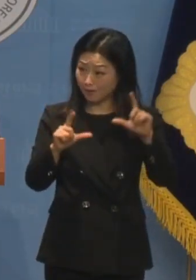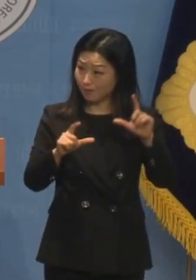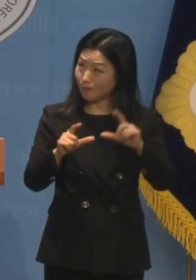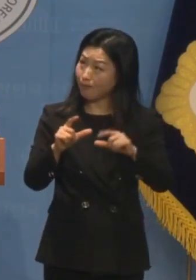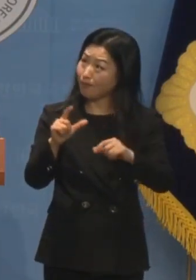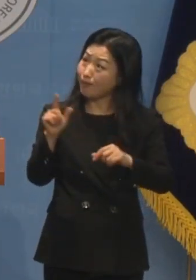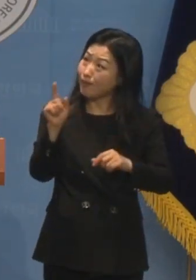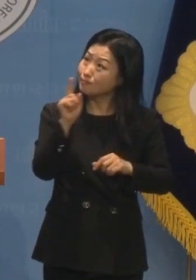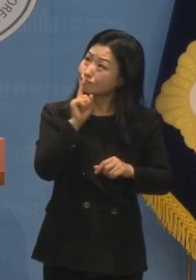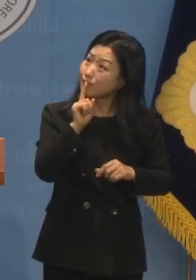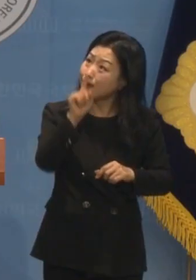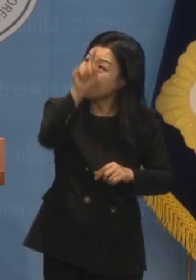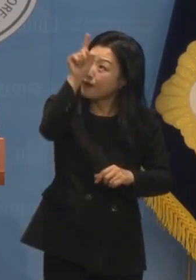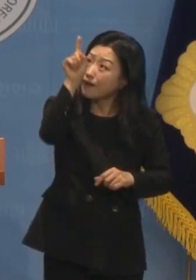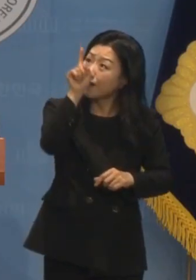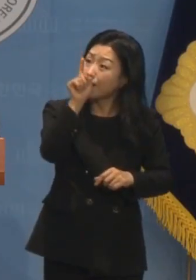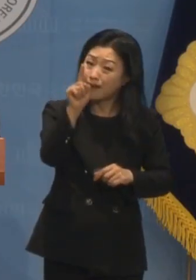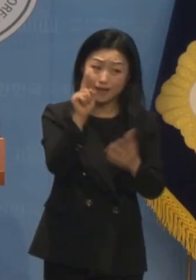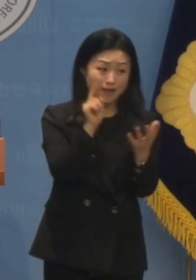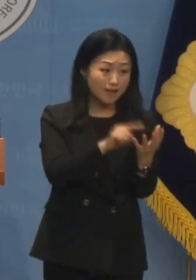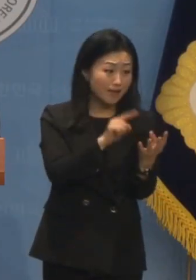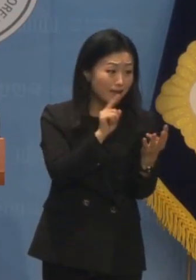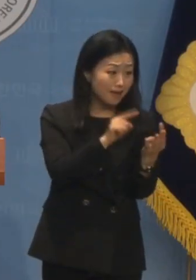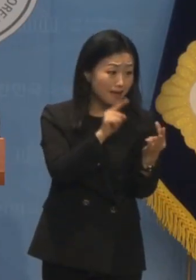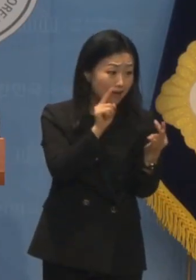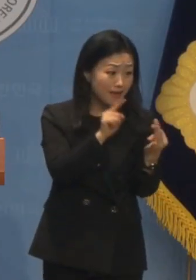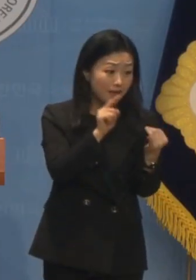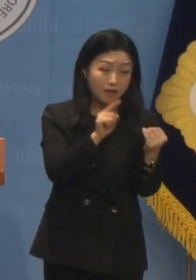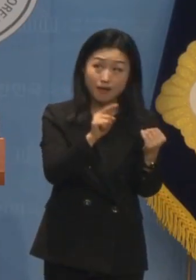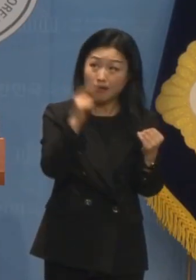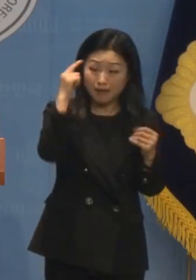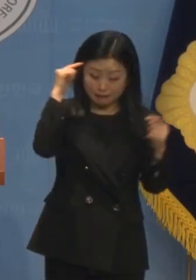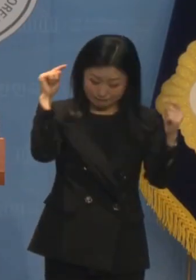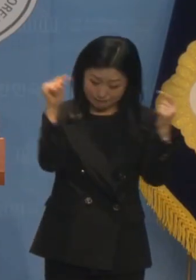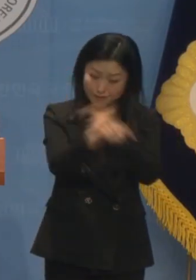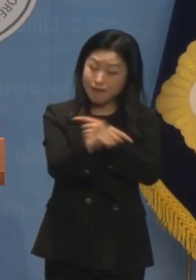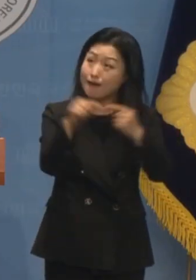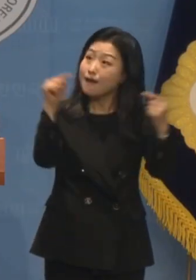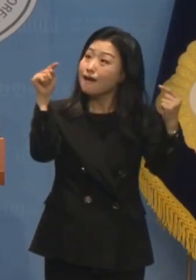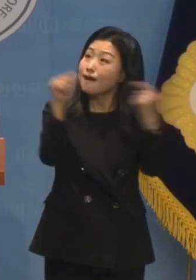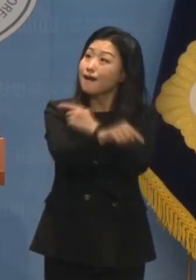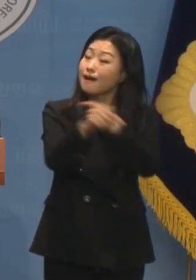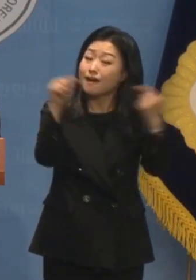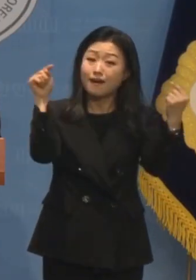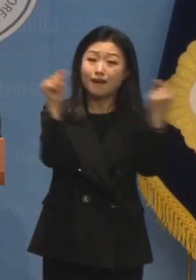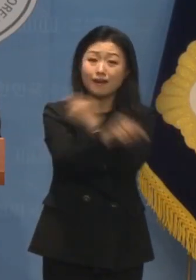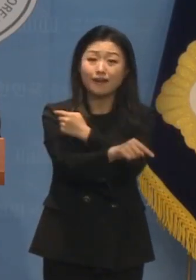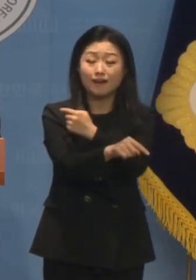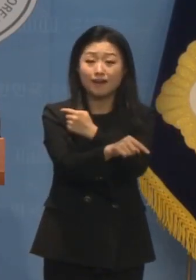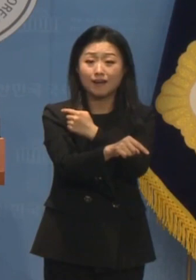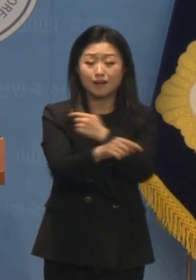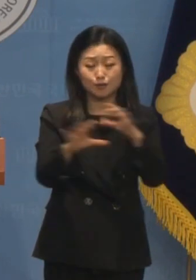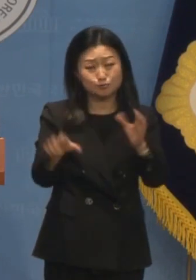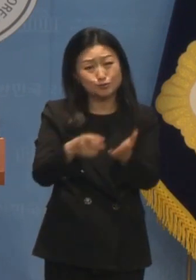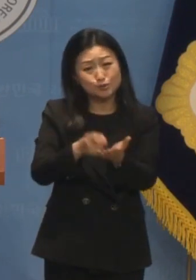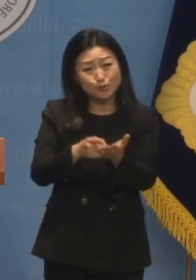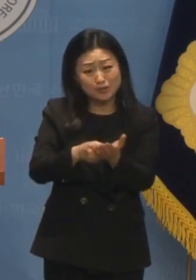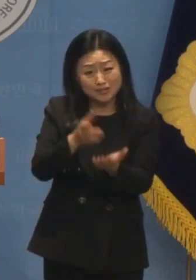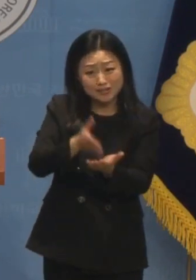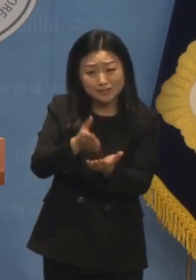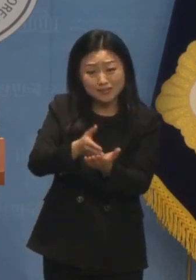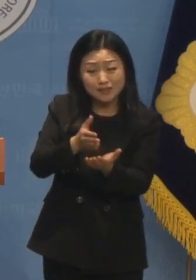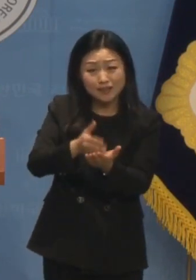것입니까 하나하나 열거하자면 그야말로 한도 끝도 없습니다 총리가 대독한